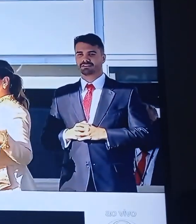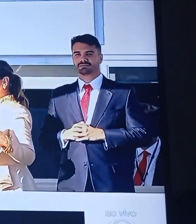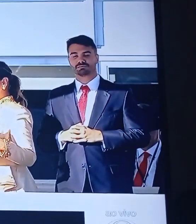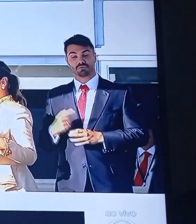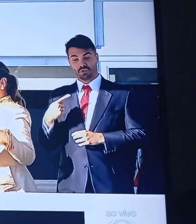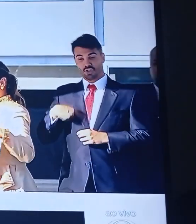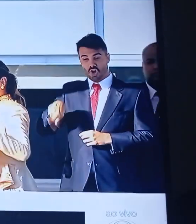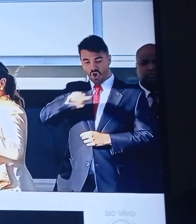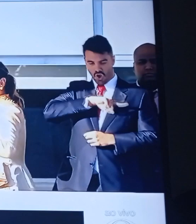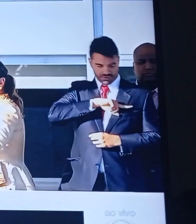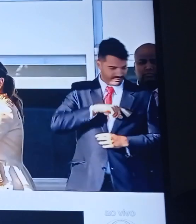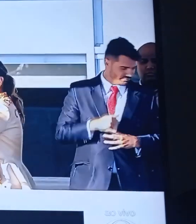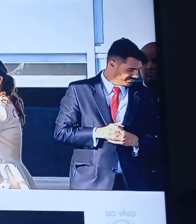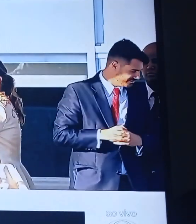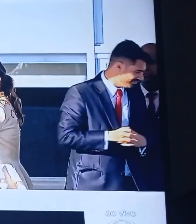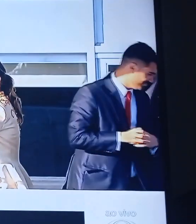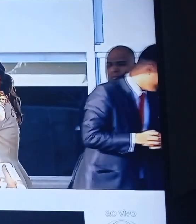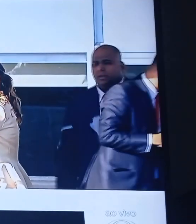Nós,